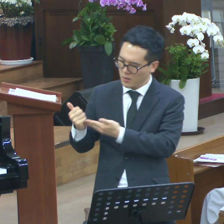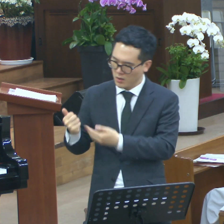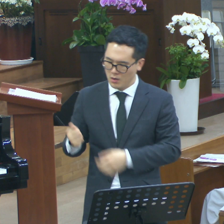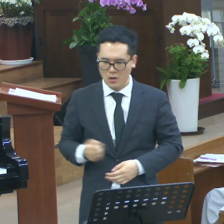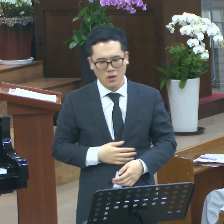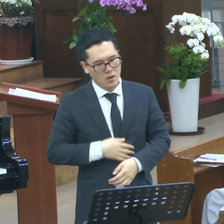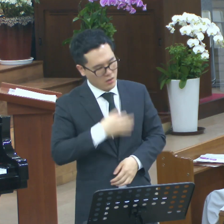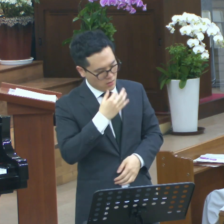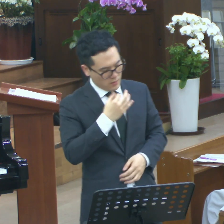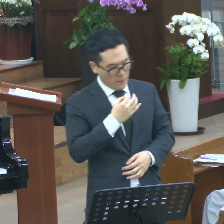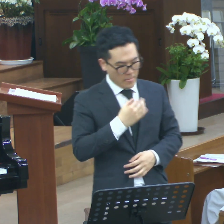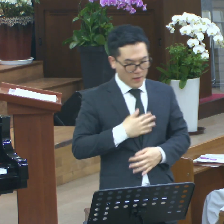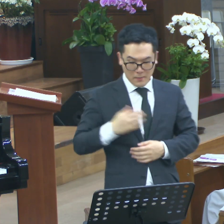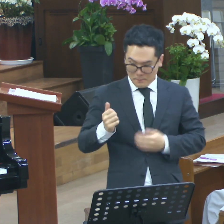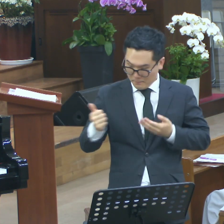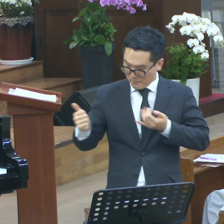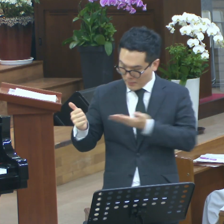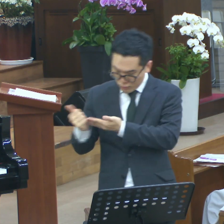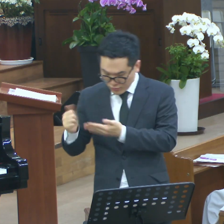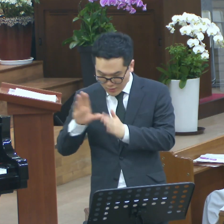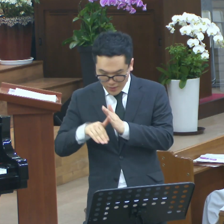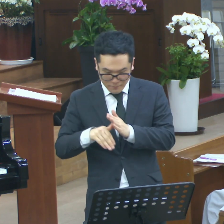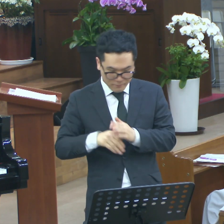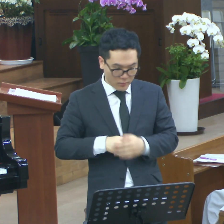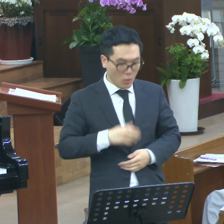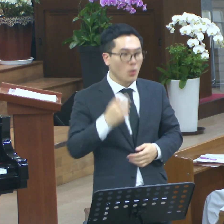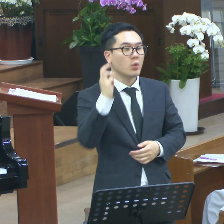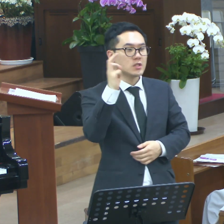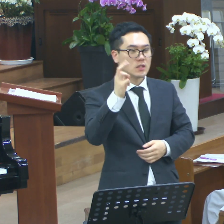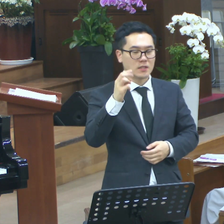나와요. 혹시 그런 70대 있으세요?